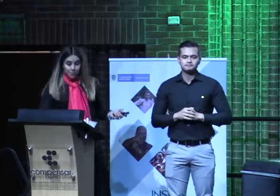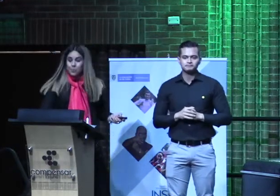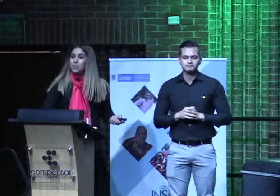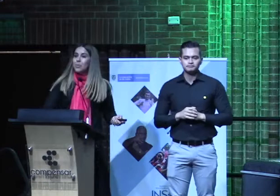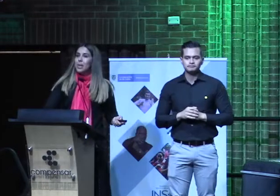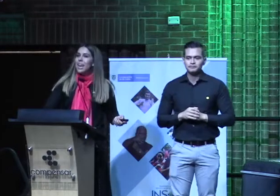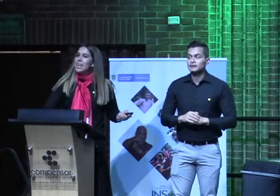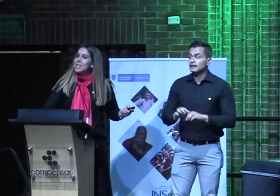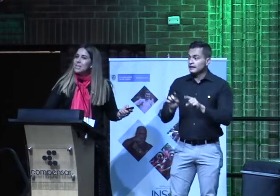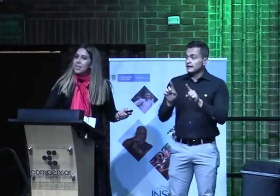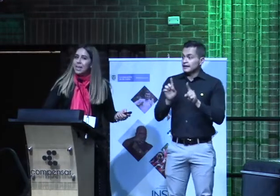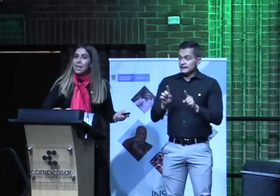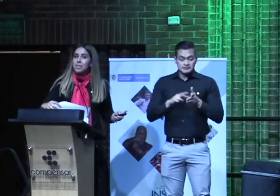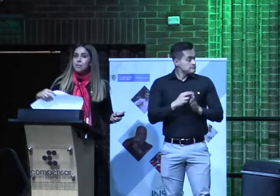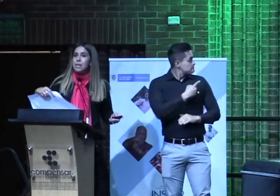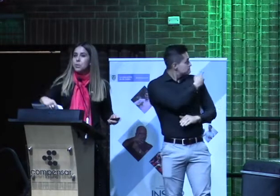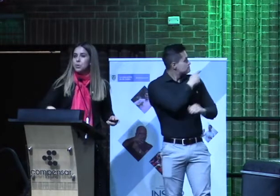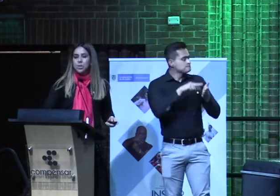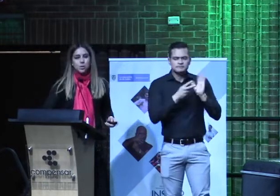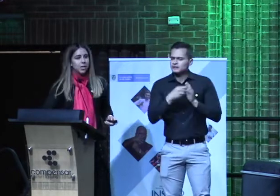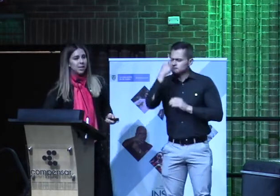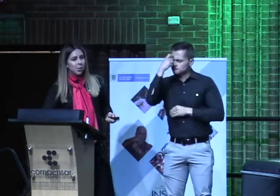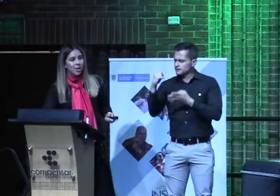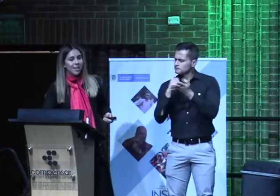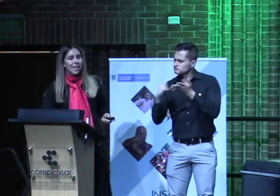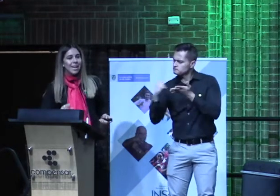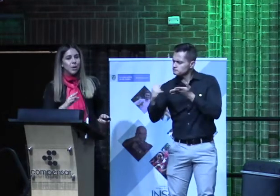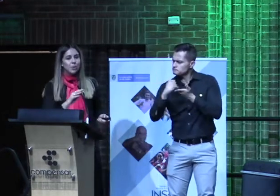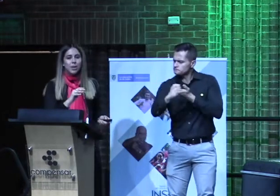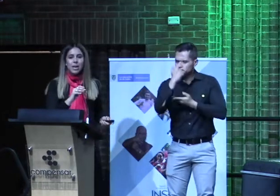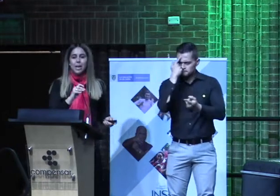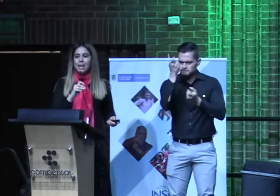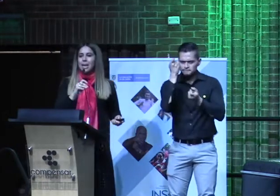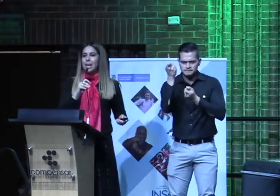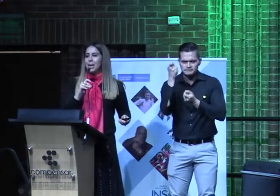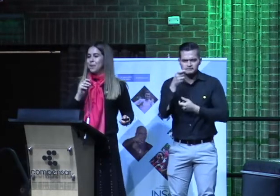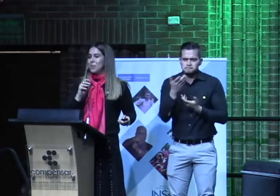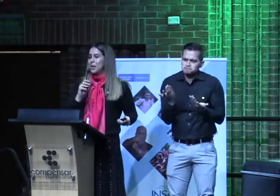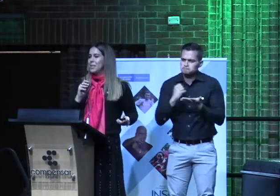Con esto, ¿qué líneas estratégicas definimos? No sé si ustedes recuerdan en enero